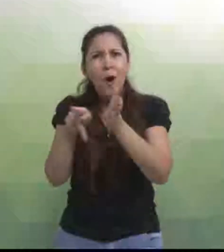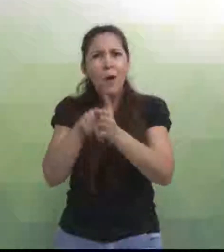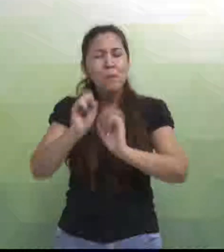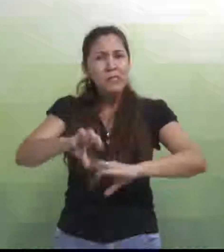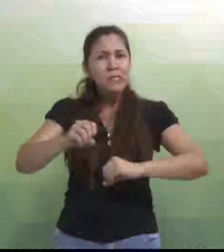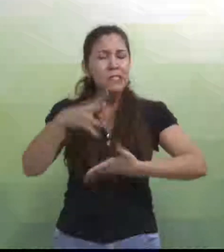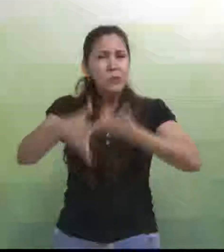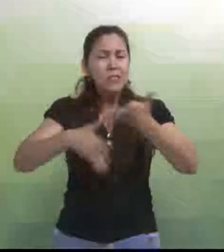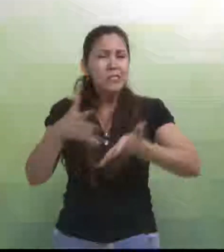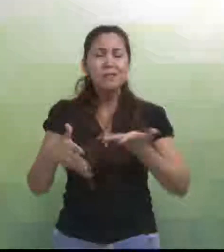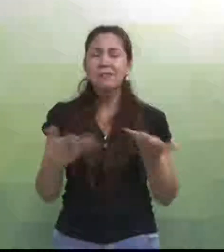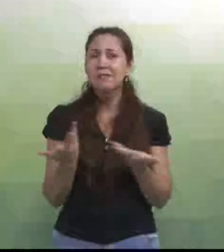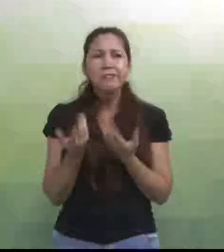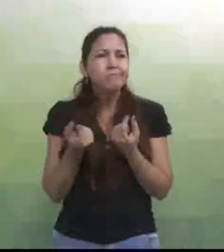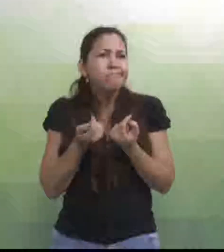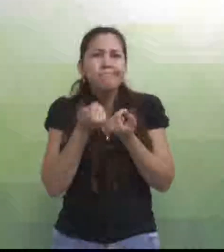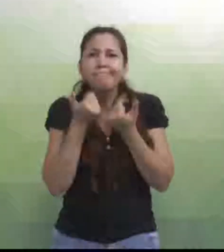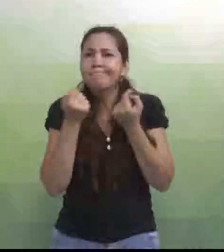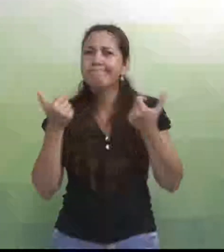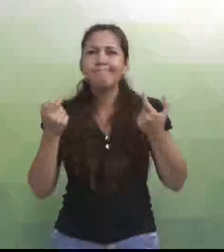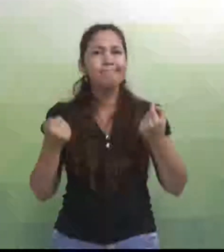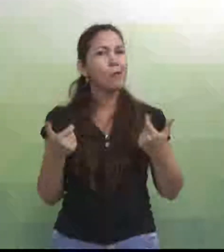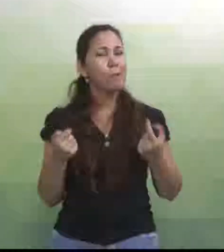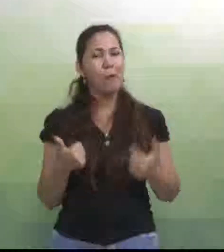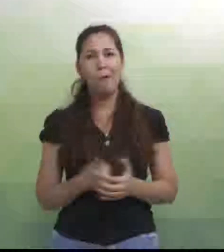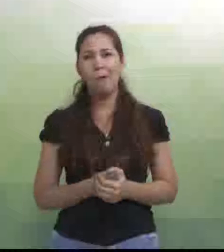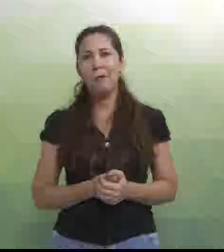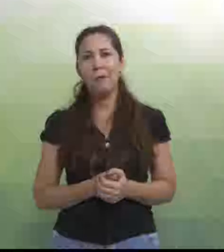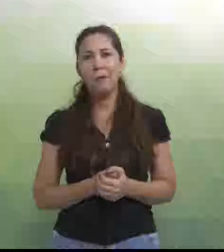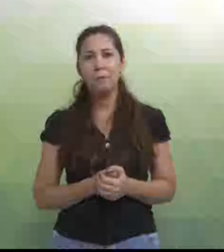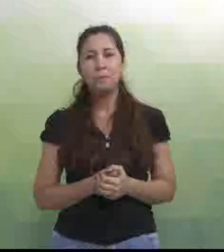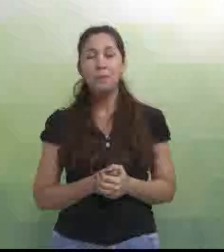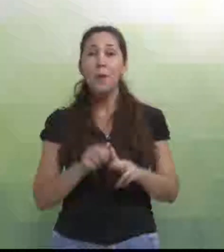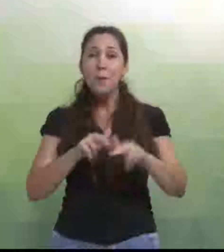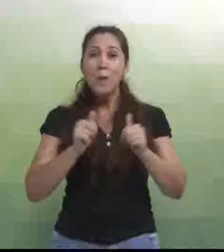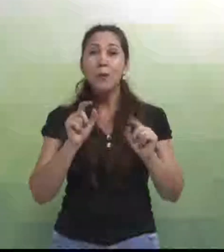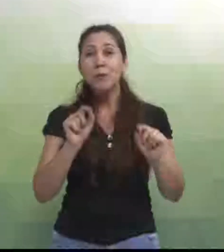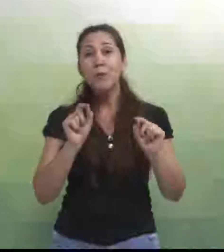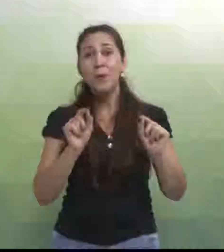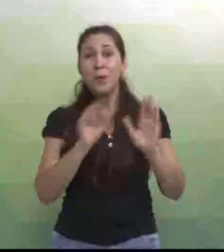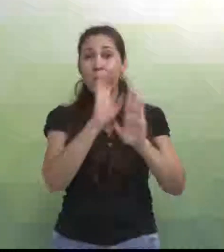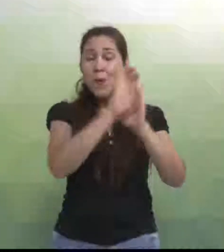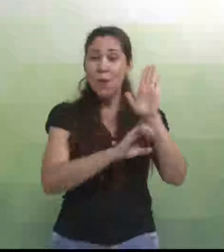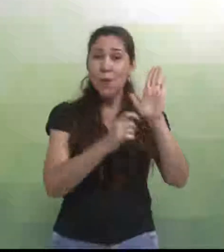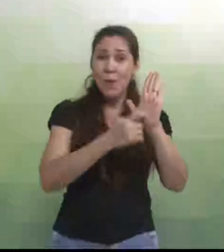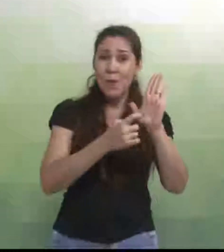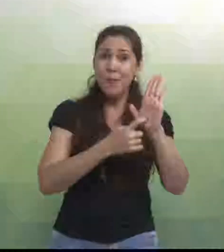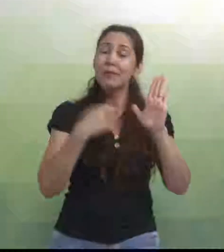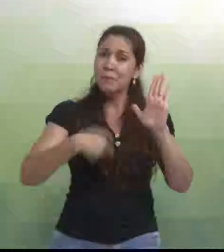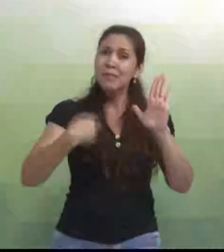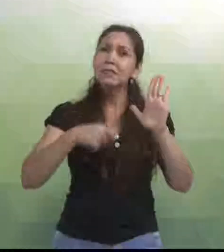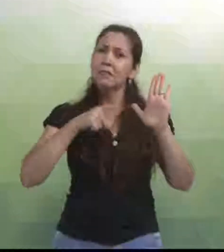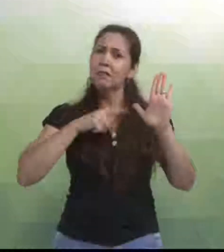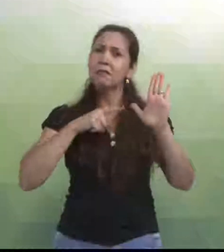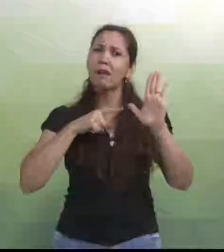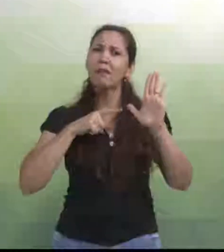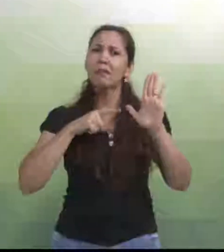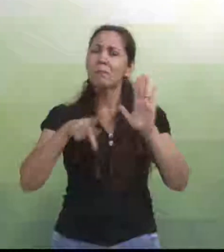os materiais. Então, o currículo, ele precisa existir e